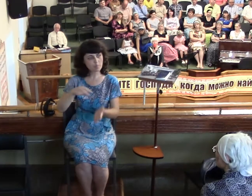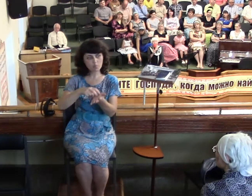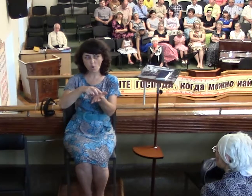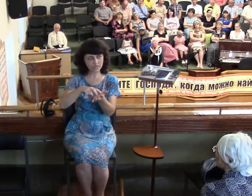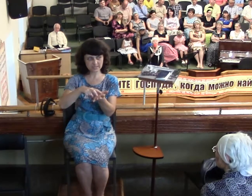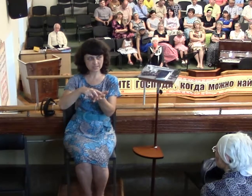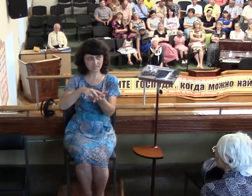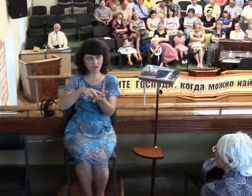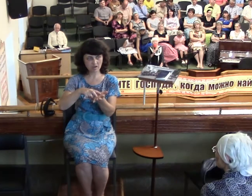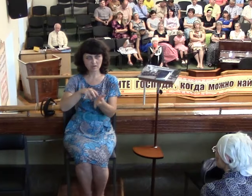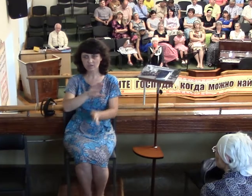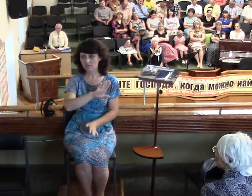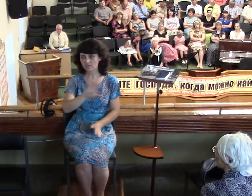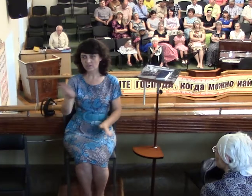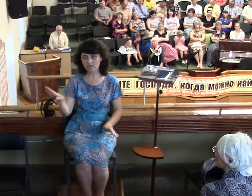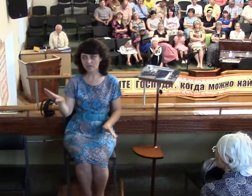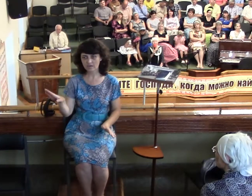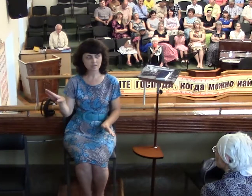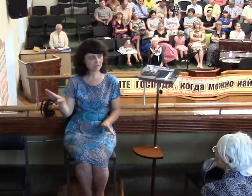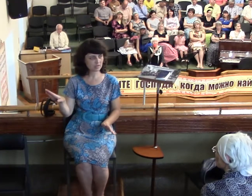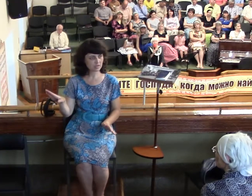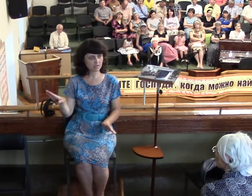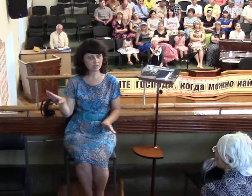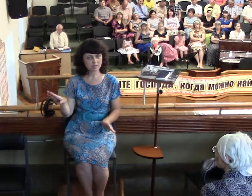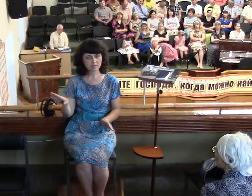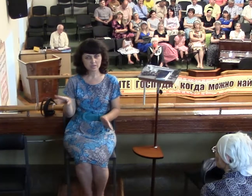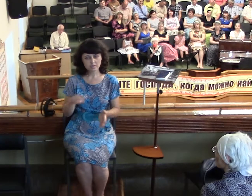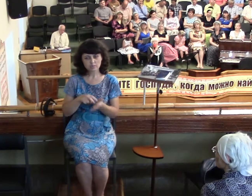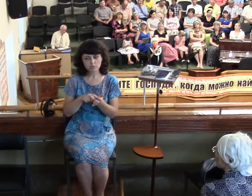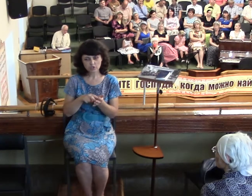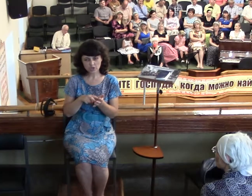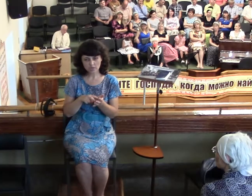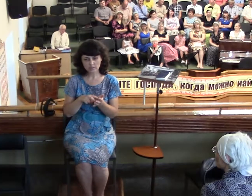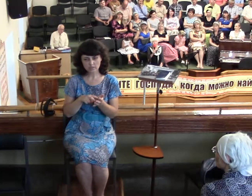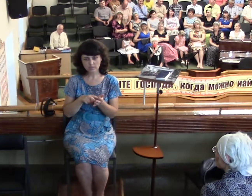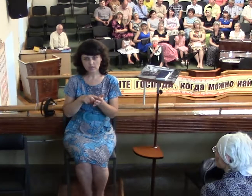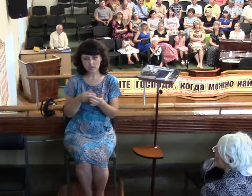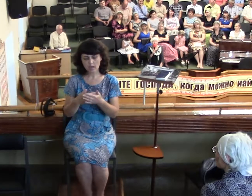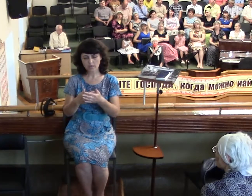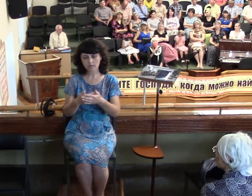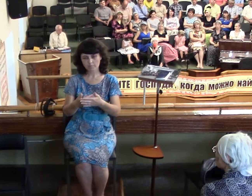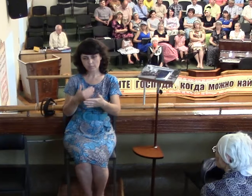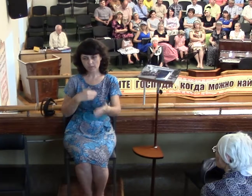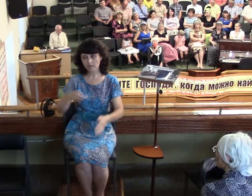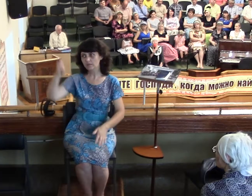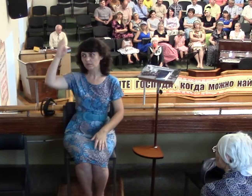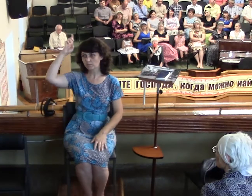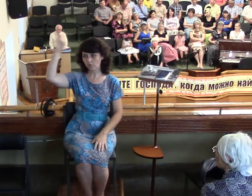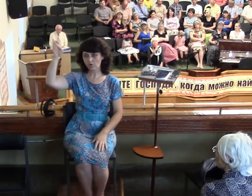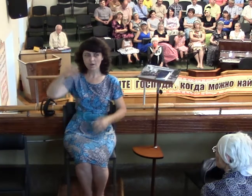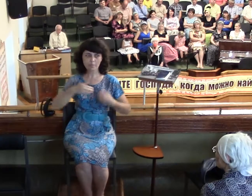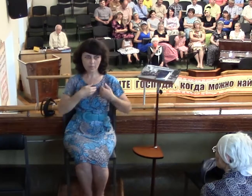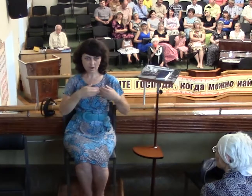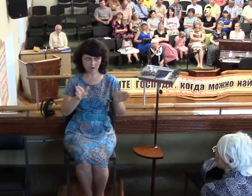смущайся. Перед Господом покайся. В вечности ты будешь с